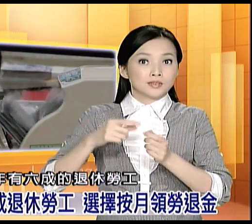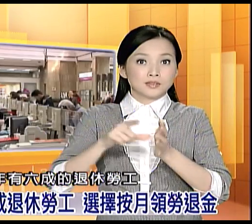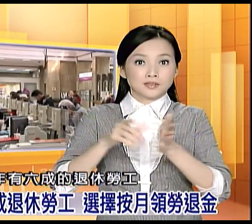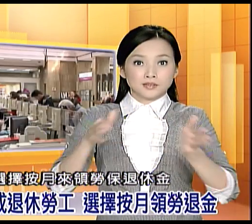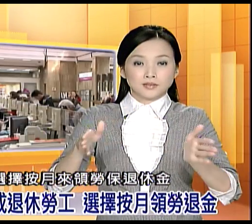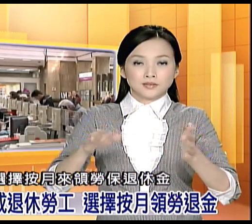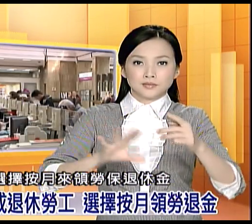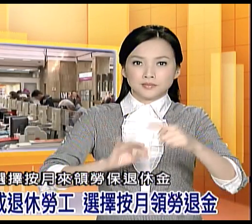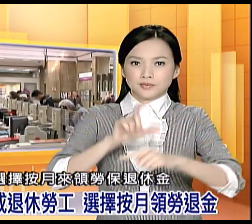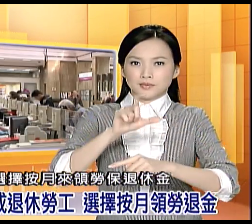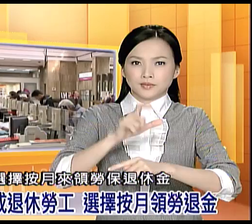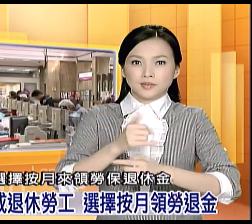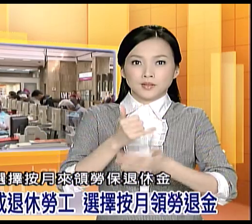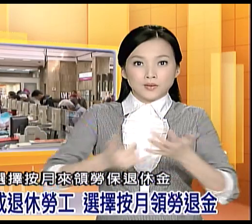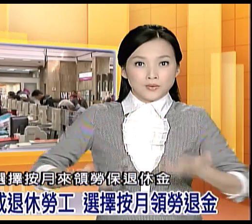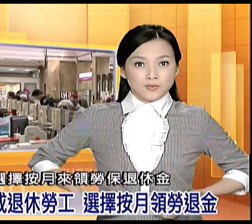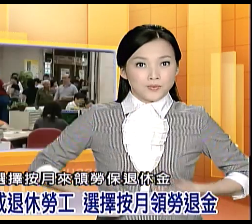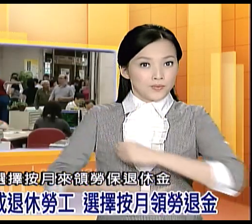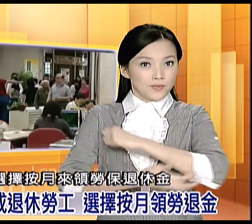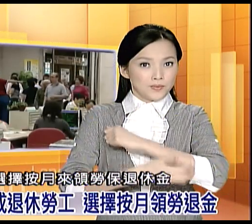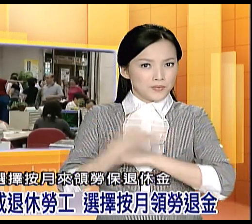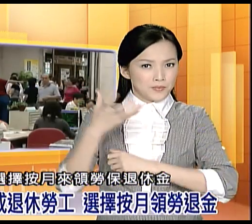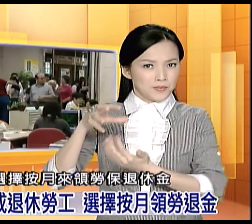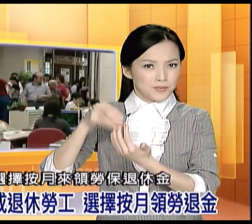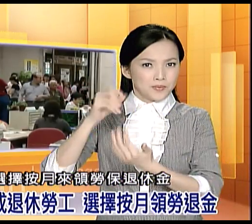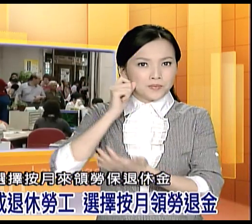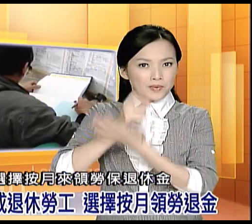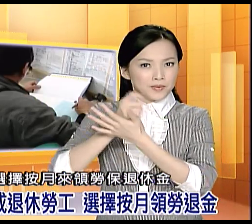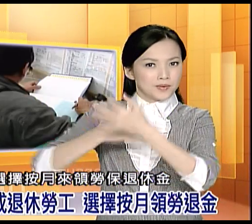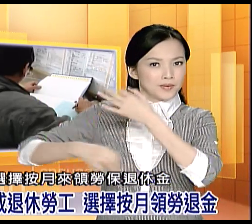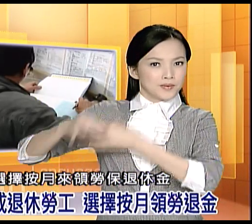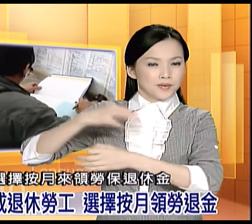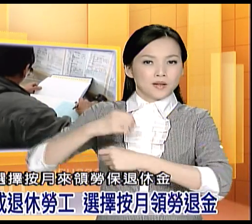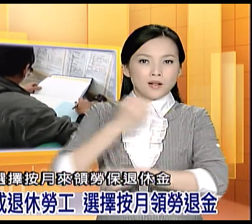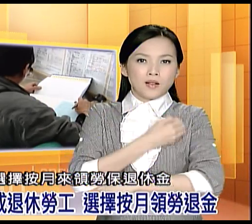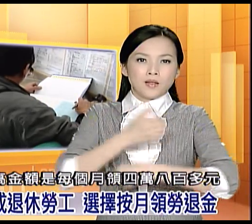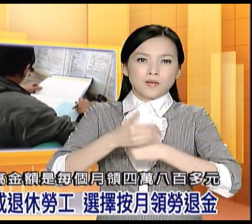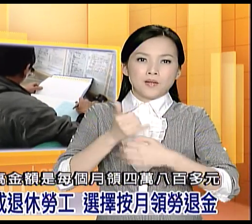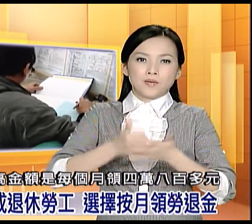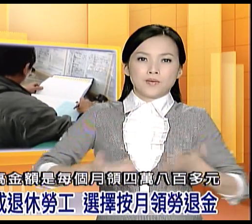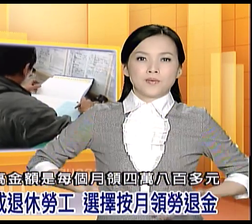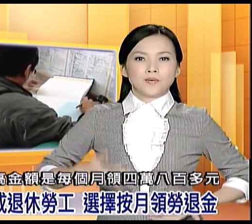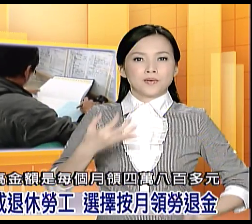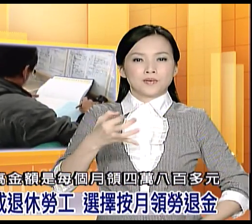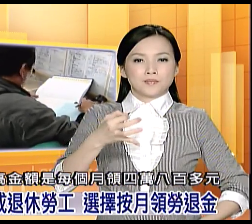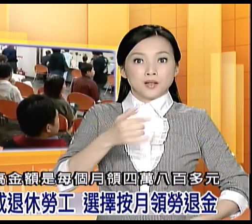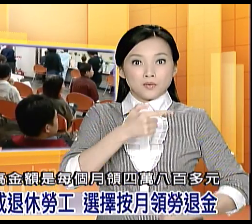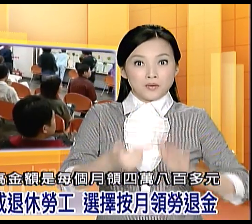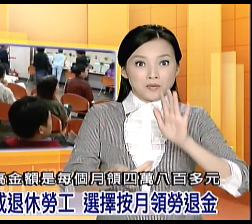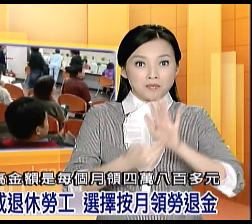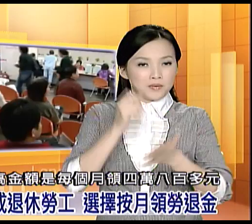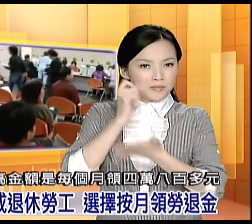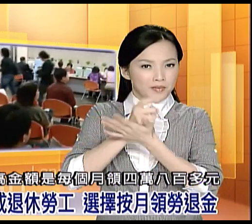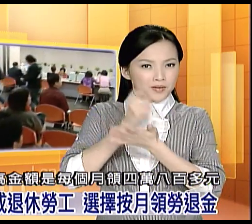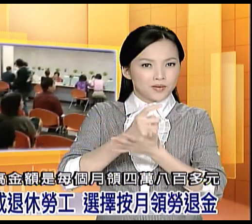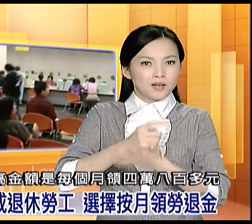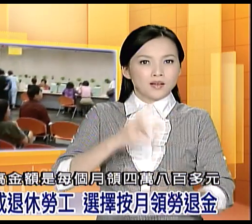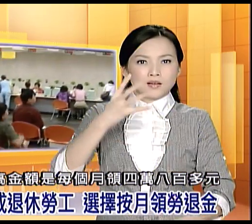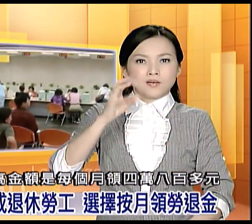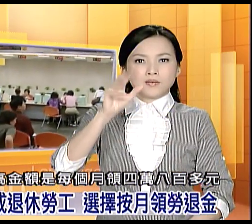工都是选择按月来领劳保退休金，而最高的金额是每个月领